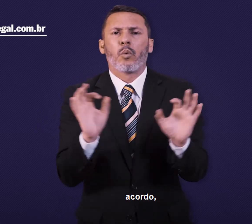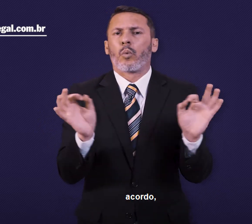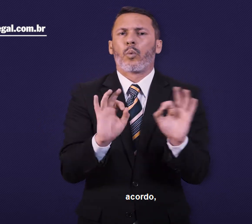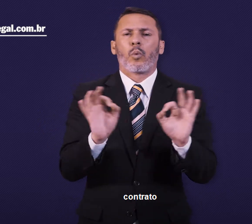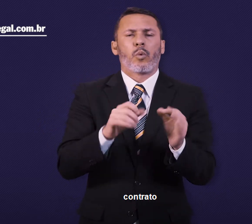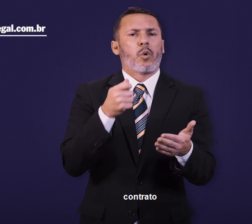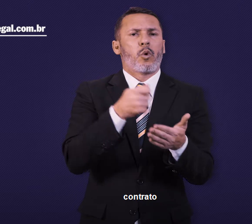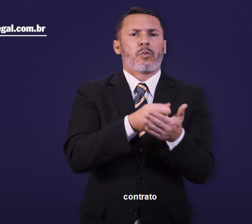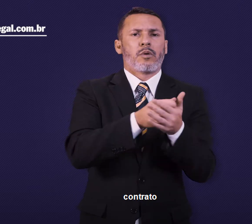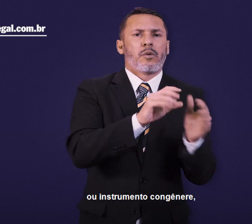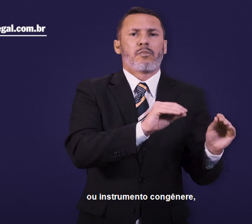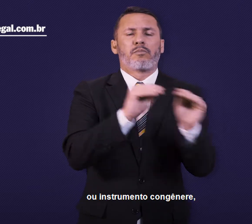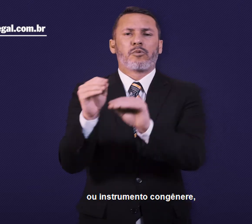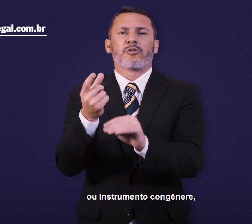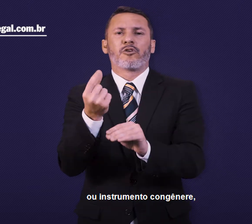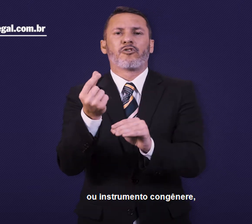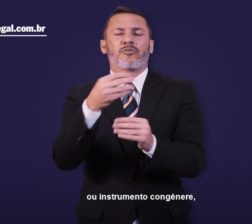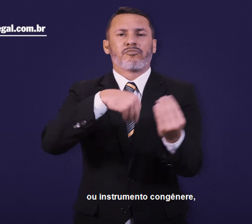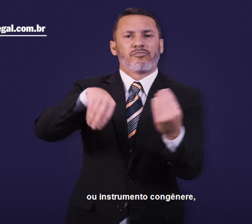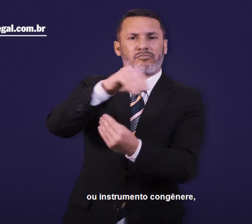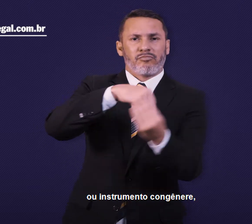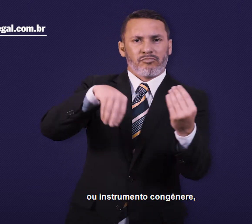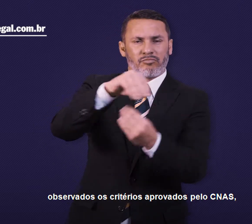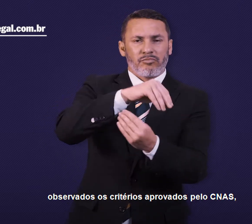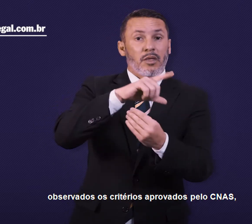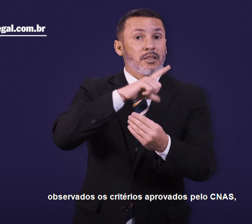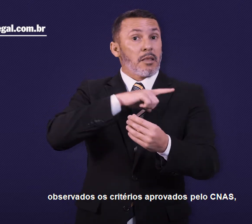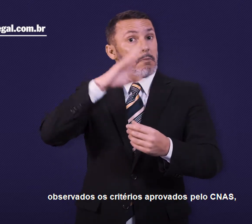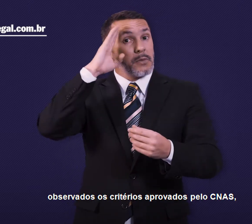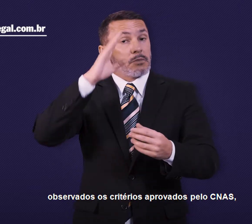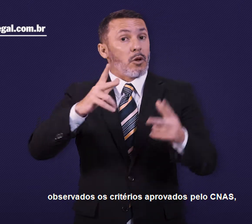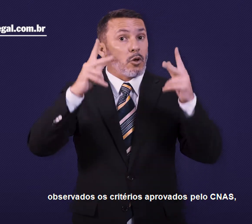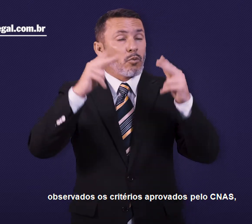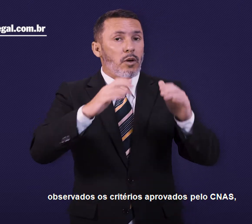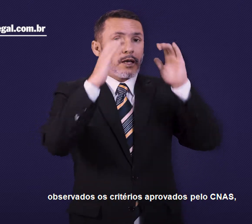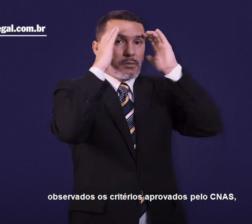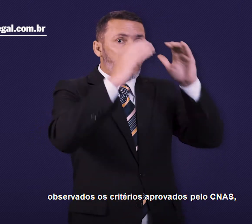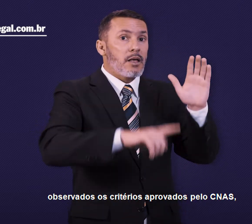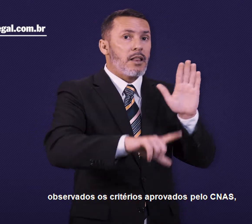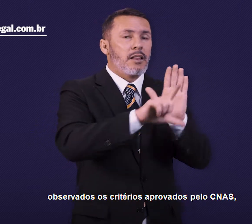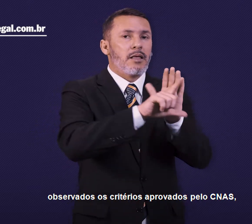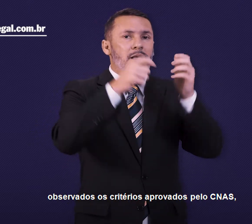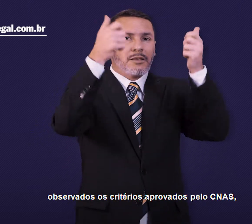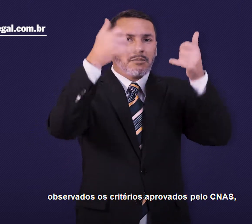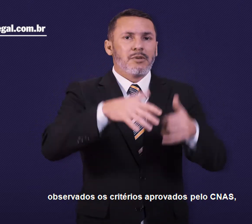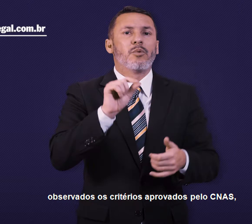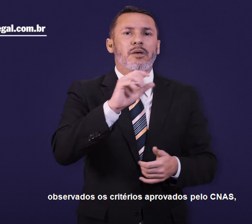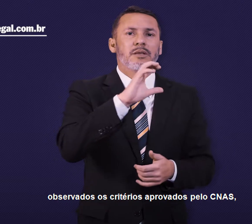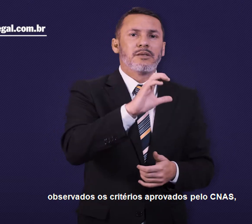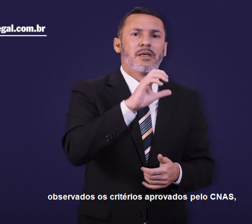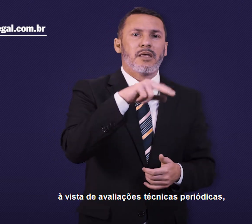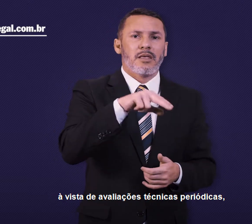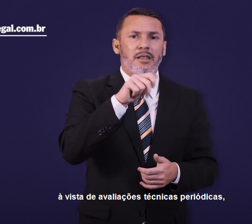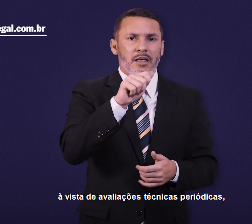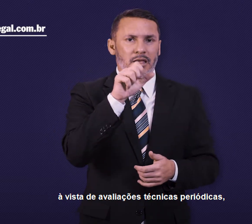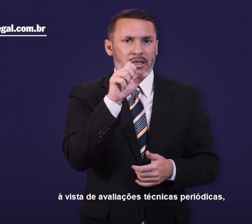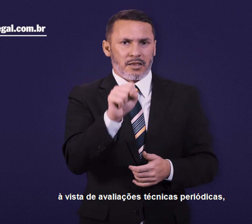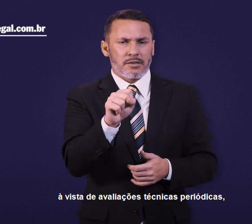acordo, contrato ou instrumento congênere, observados os critérios aprovados pelo CNAS à vista de